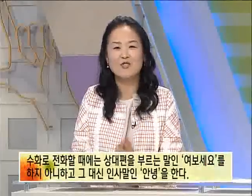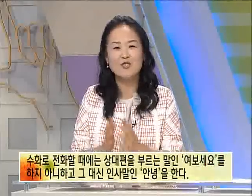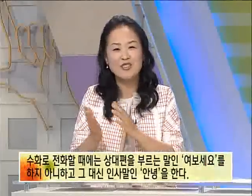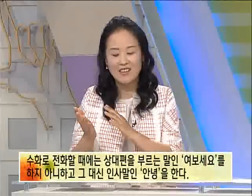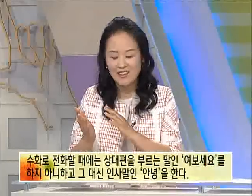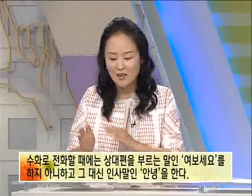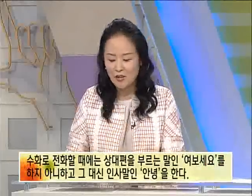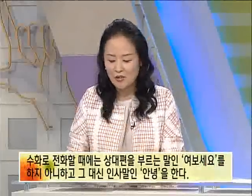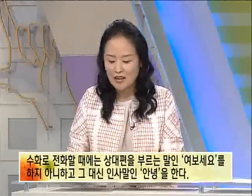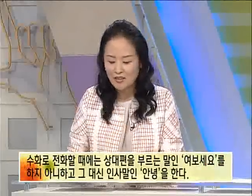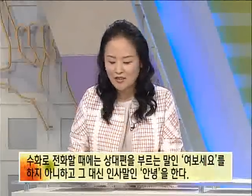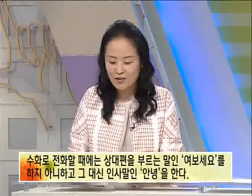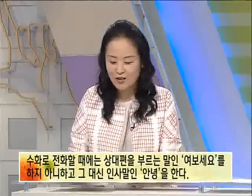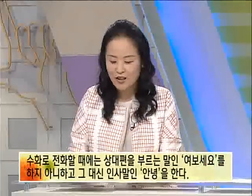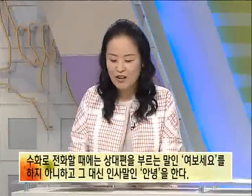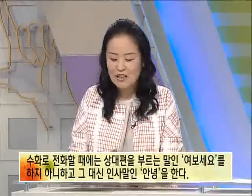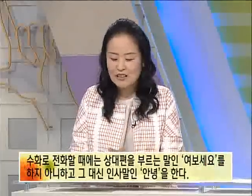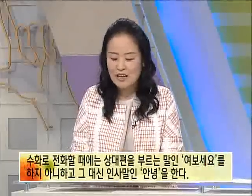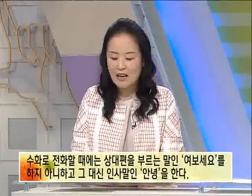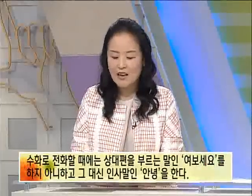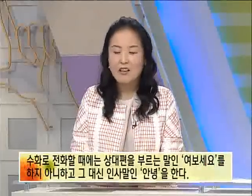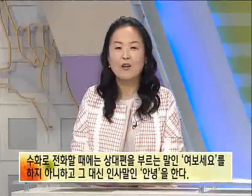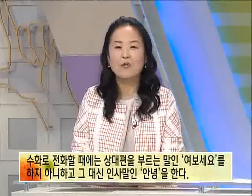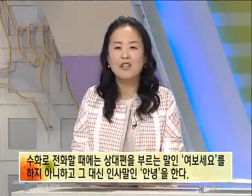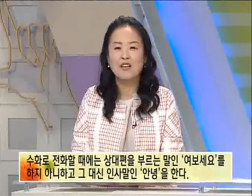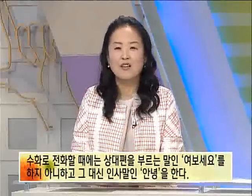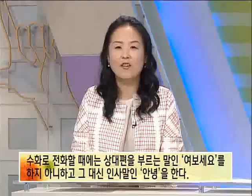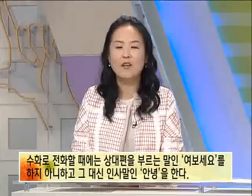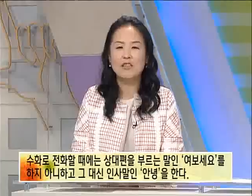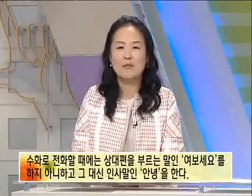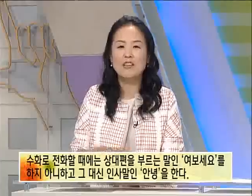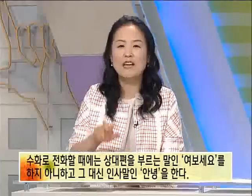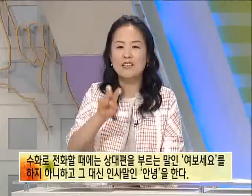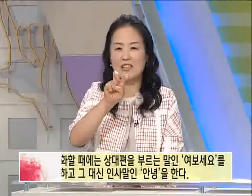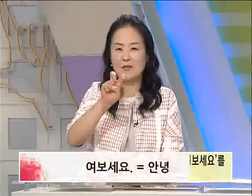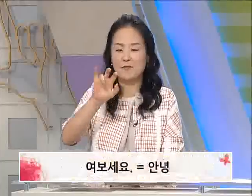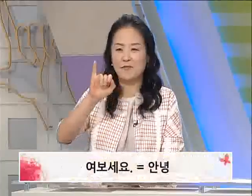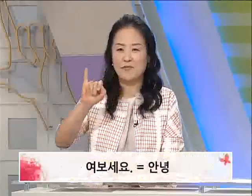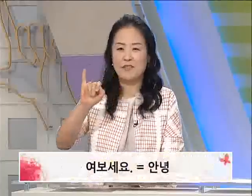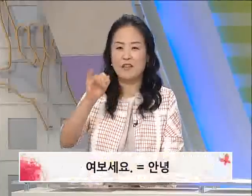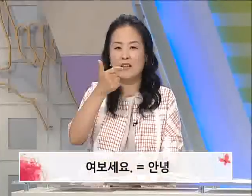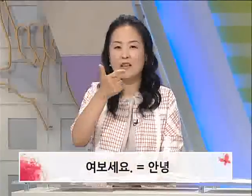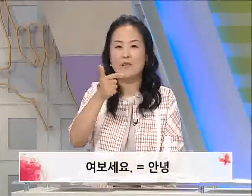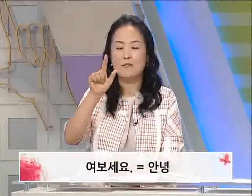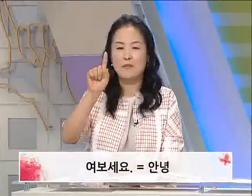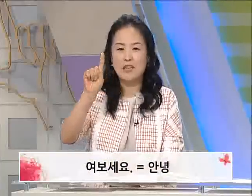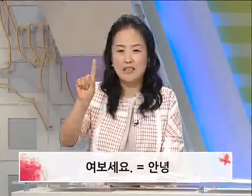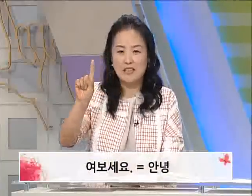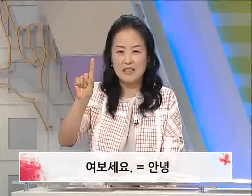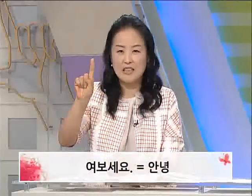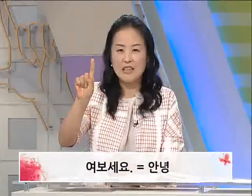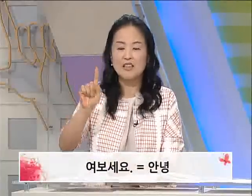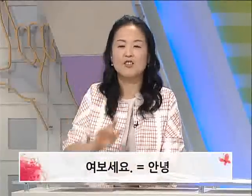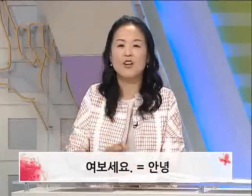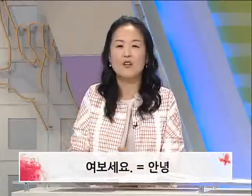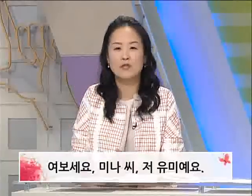쉬우니까 그냥 넘어가도록 하겠습니다. 자, 여보세요. 미나씨. 미나씨. 지하로,